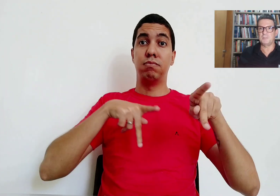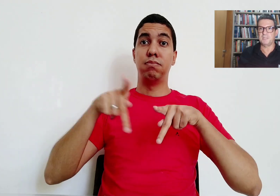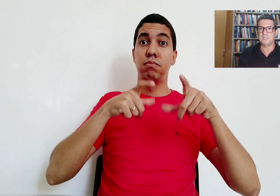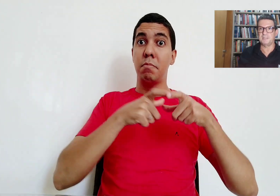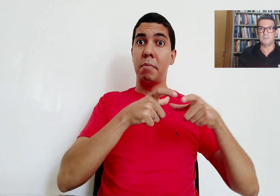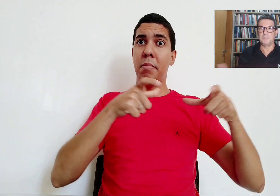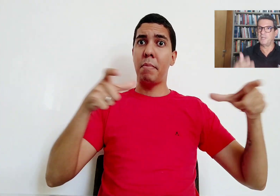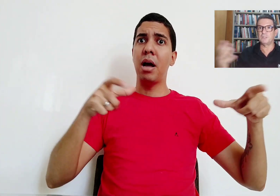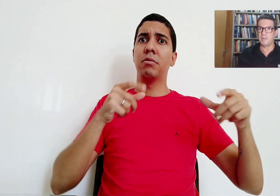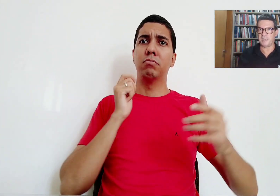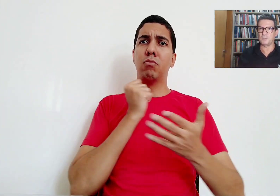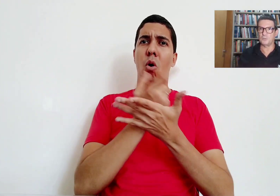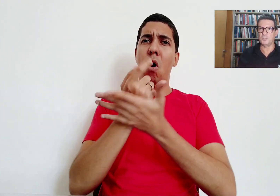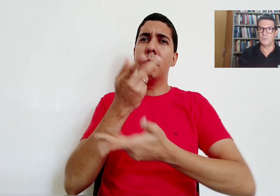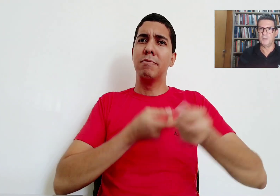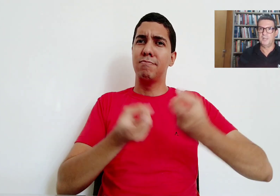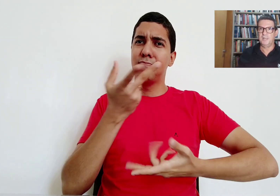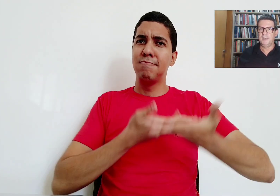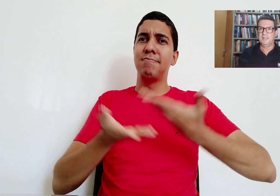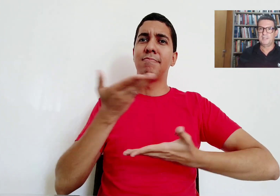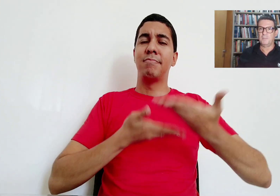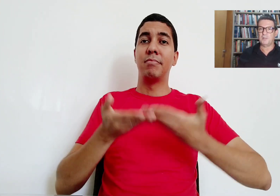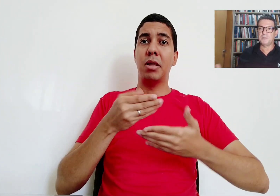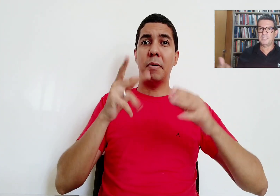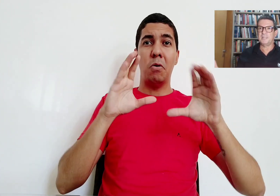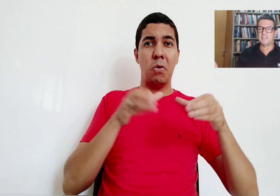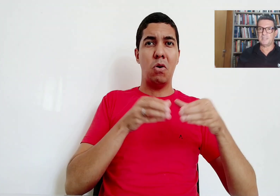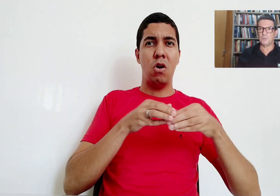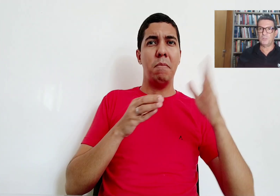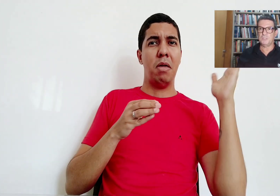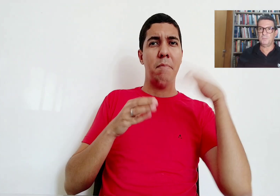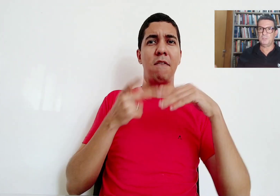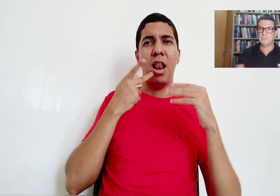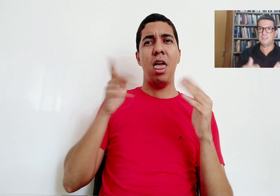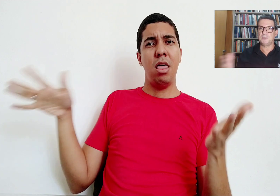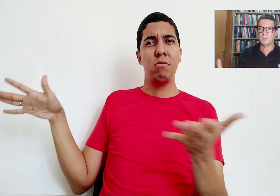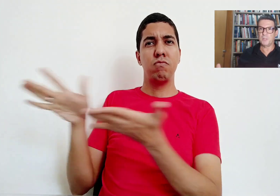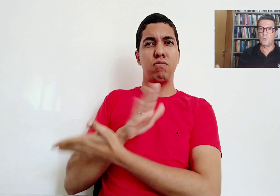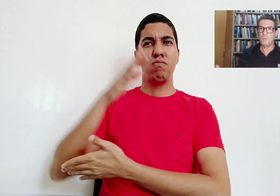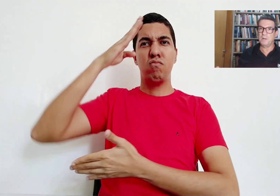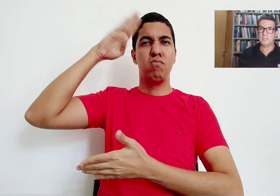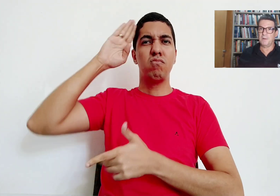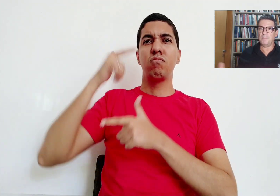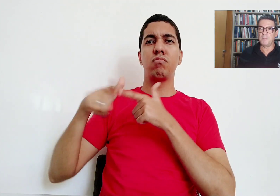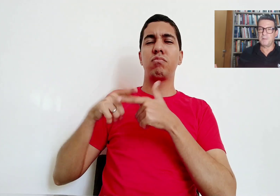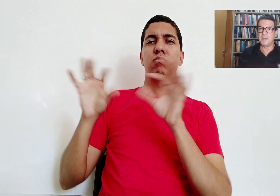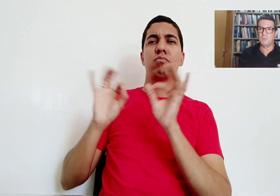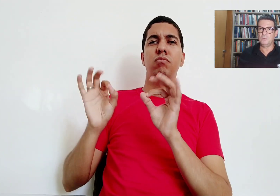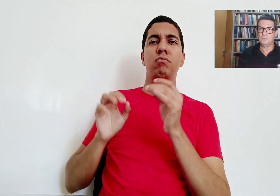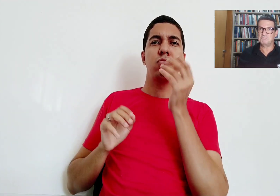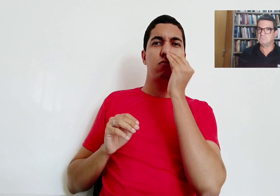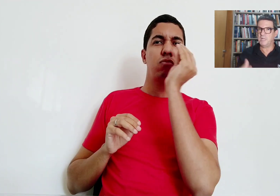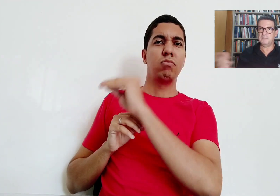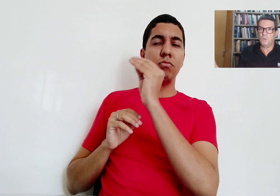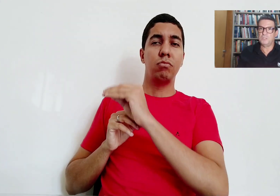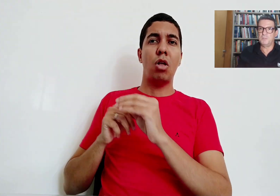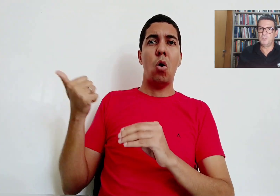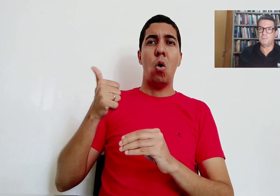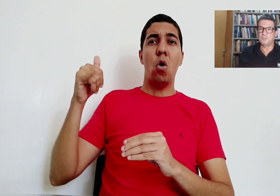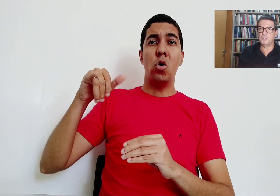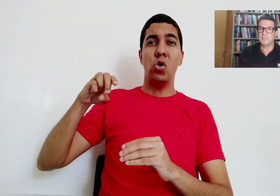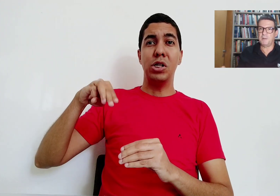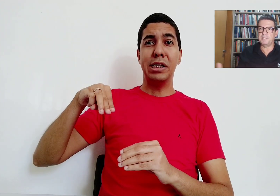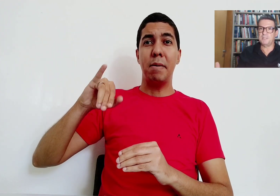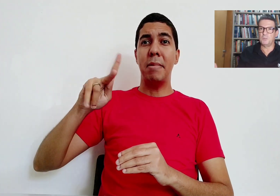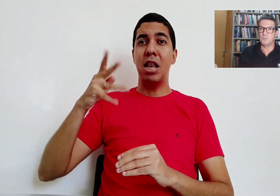300 milhões de habitantes, um imenso mercado consumidor. Então, para os detratores, podia se destruir Cuba, que não há problema nenhum, né? 11 milhões